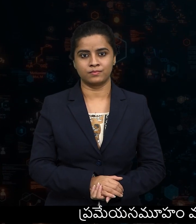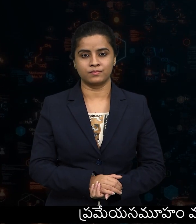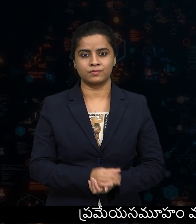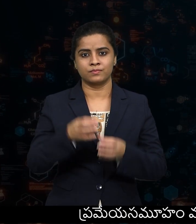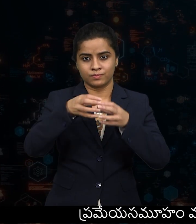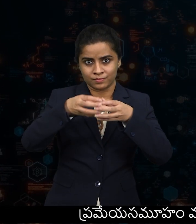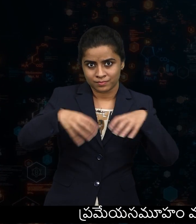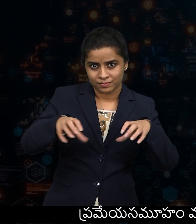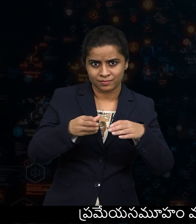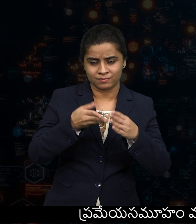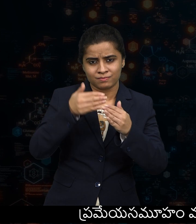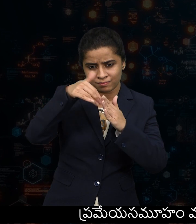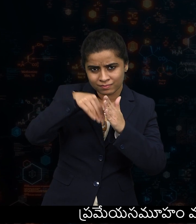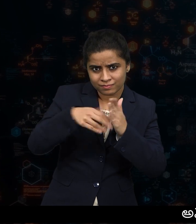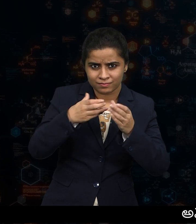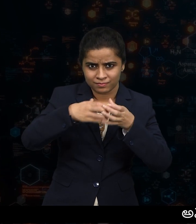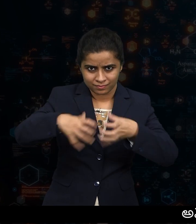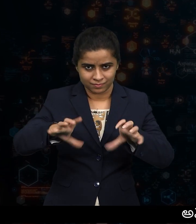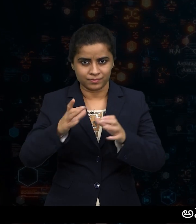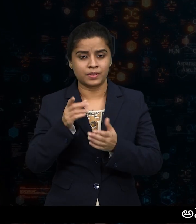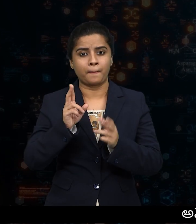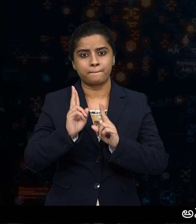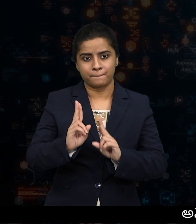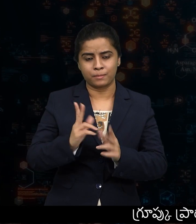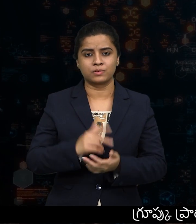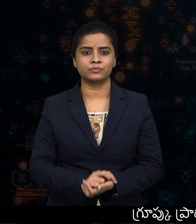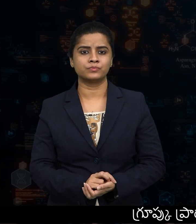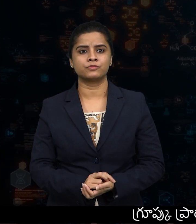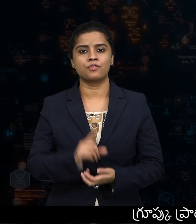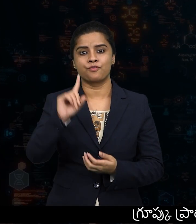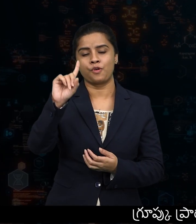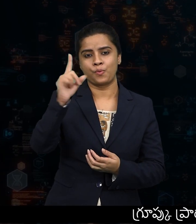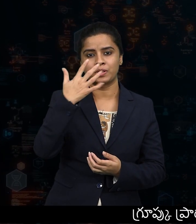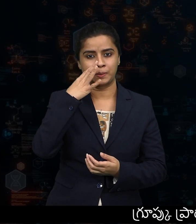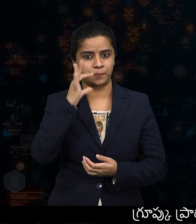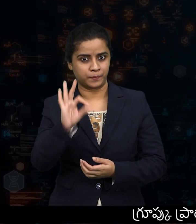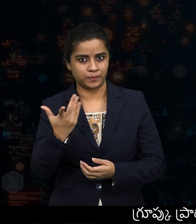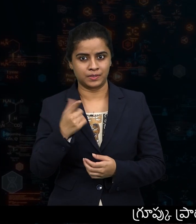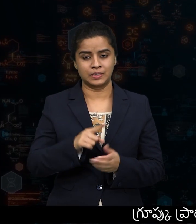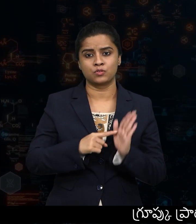రెండూ ఉంటే అప్పుడు ఫంక్షనల్ గ్రూపుకు ప్రాధాన్యత ఇవ్వబడుతుంది.